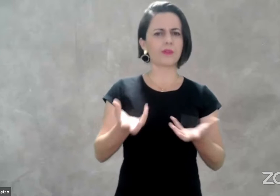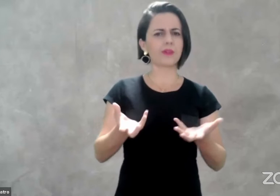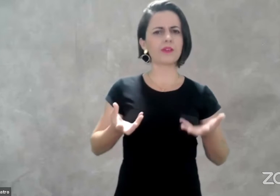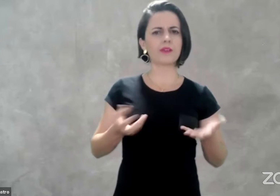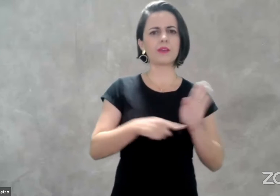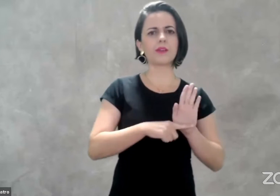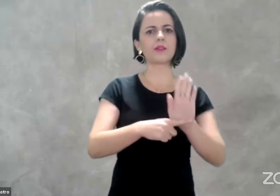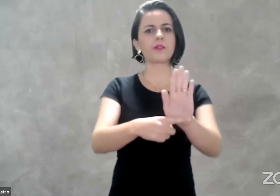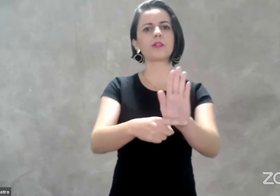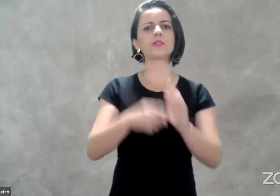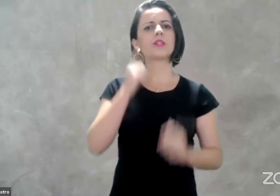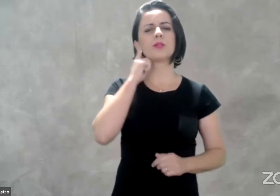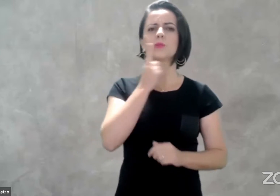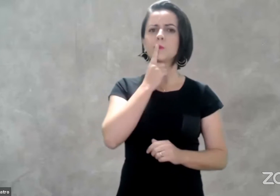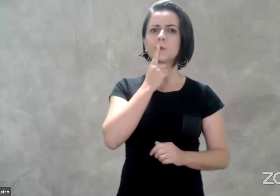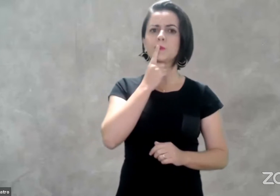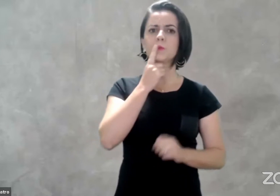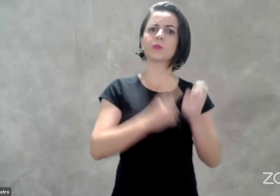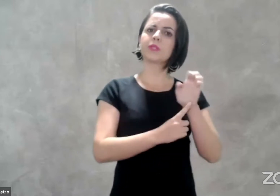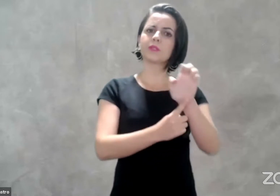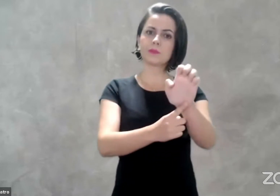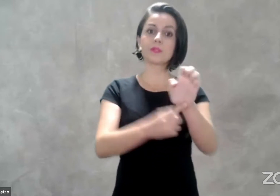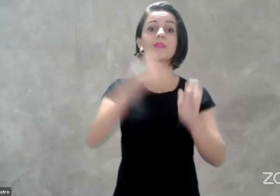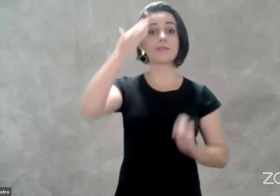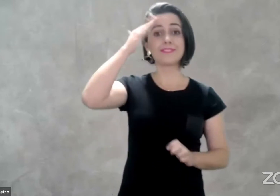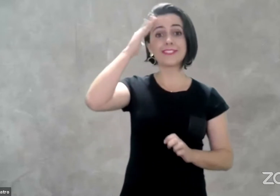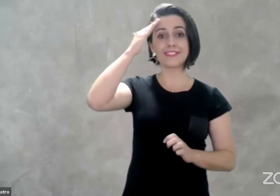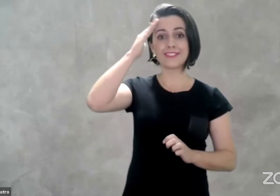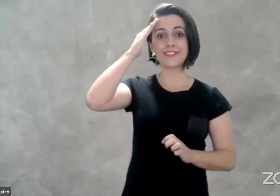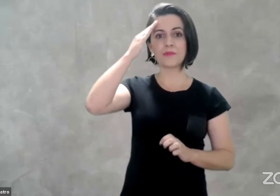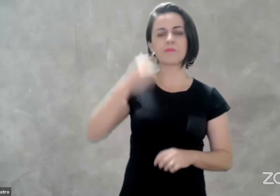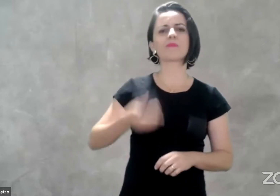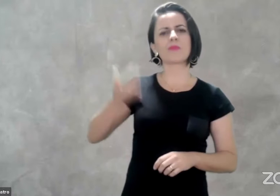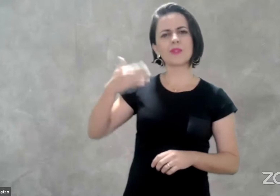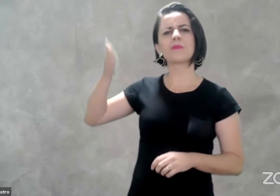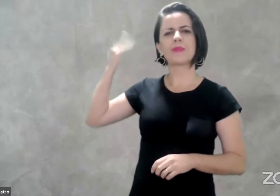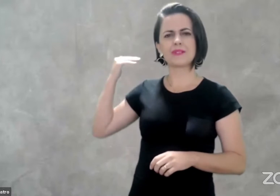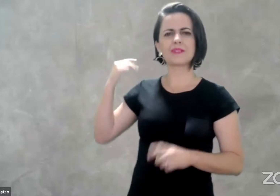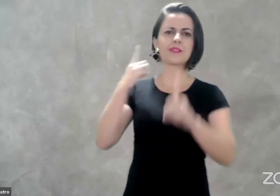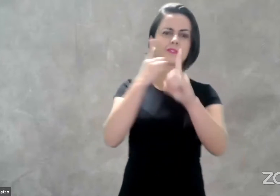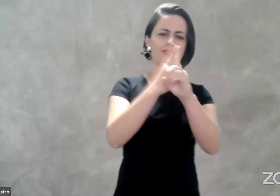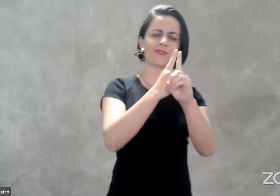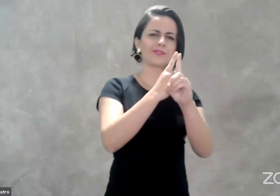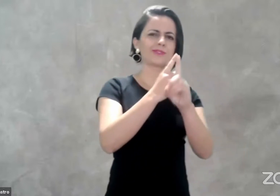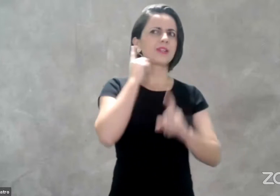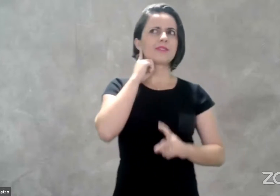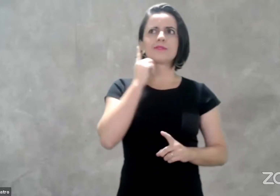no trabalho dela, que um dos trabalhos que ela tinha era acompanhar as pessoas numa exposição, apareceu um grupo de surdos e